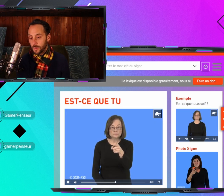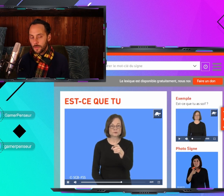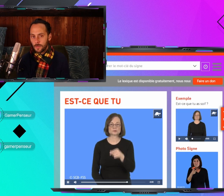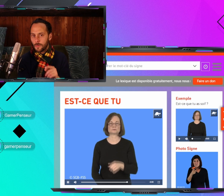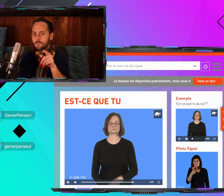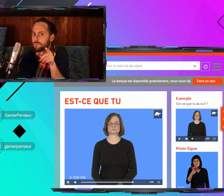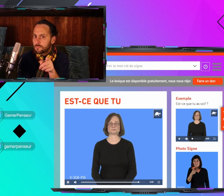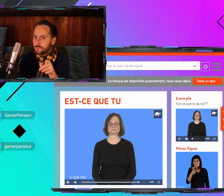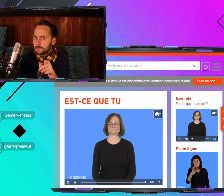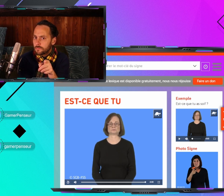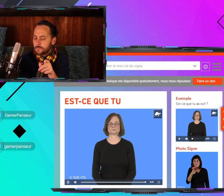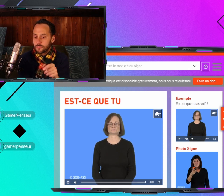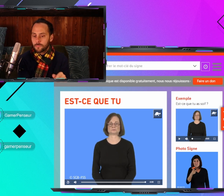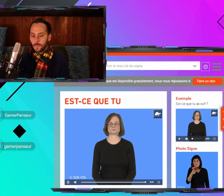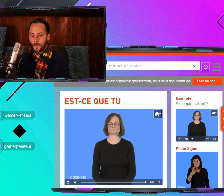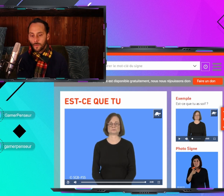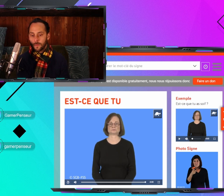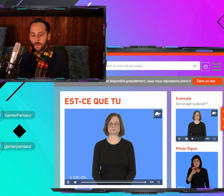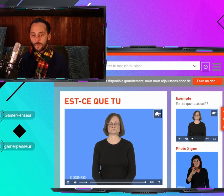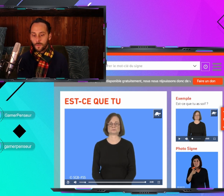Ouais, c'est bien ça, c'est.